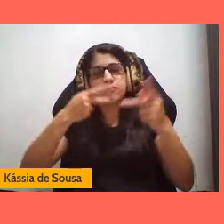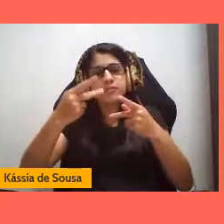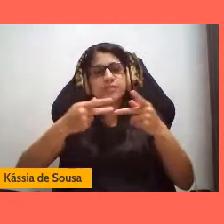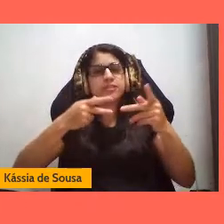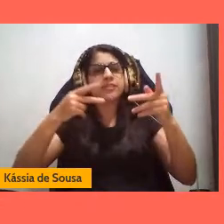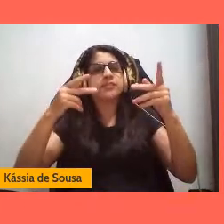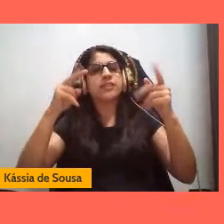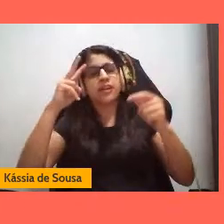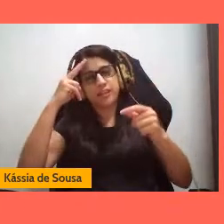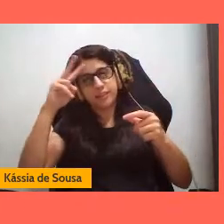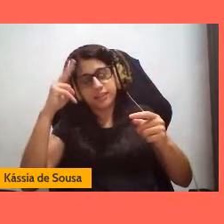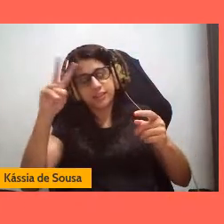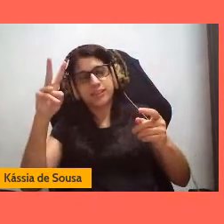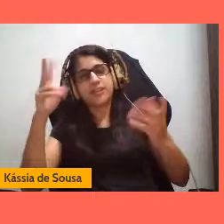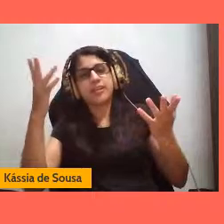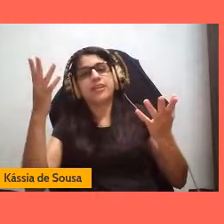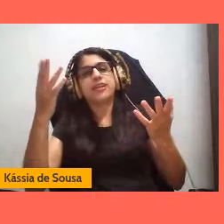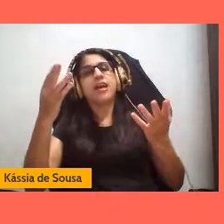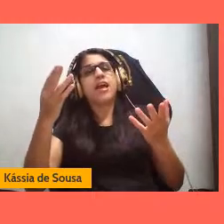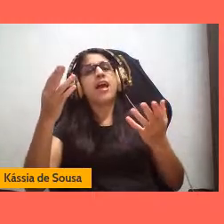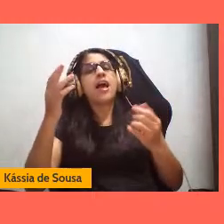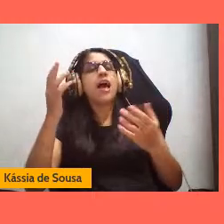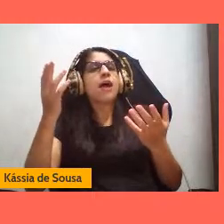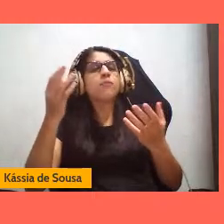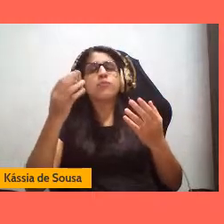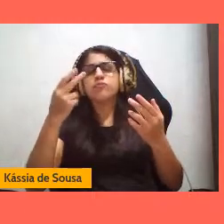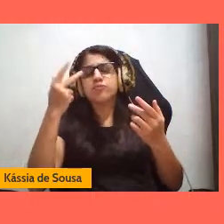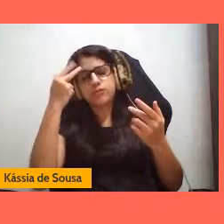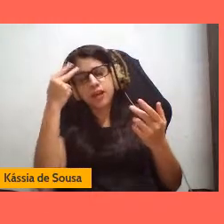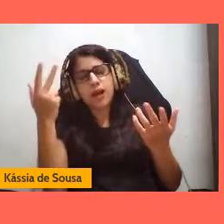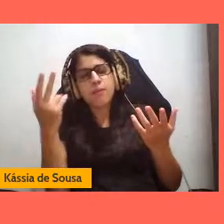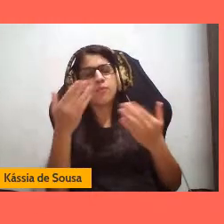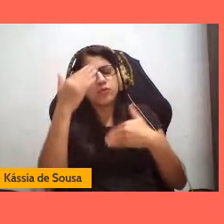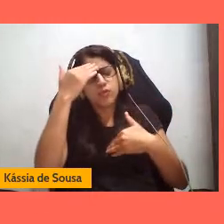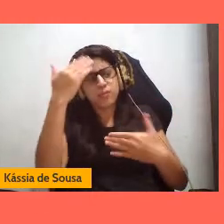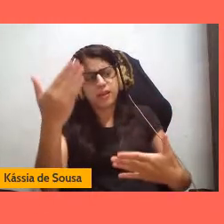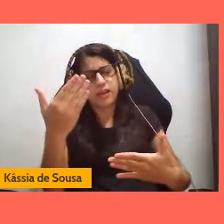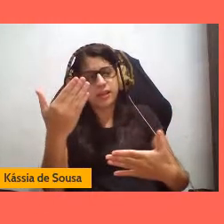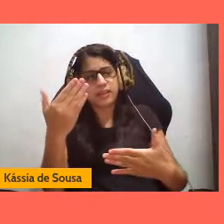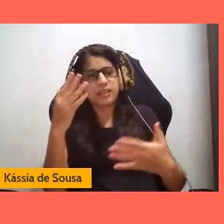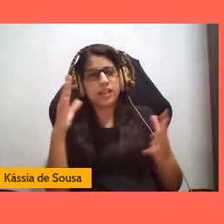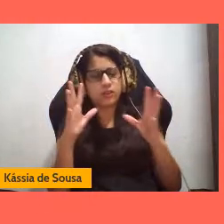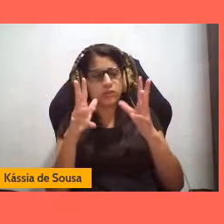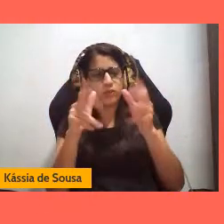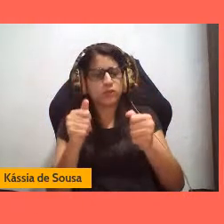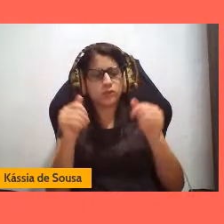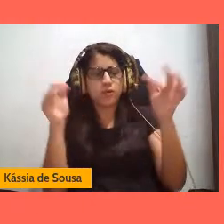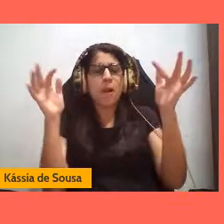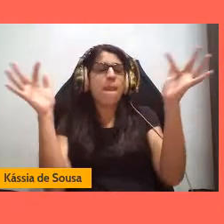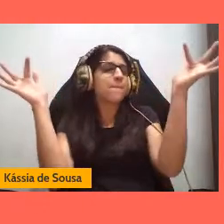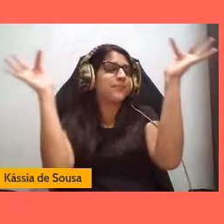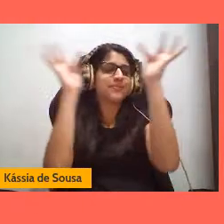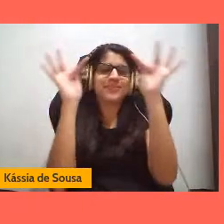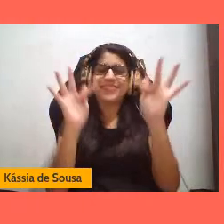natureza. É isso, muito obrigada a todos e muito feliz com esse trabalho.